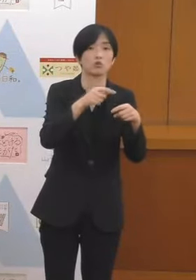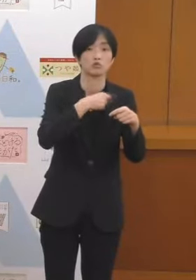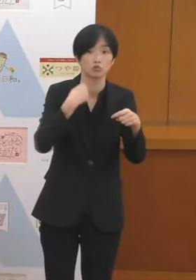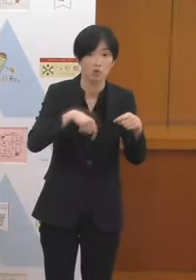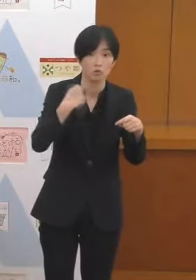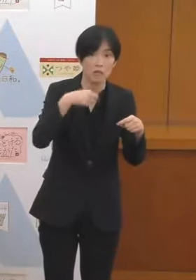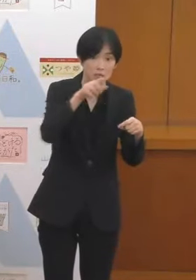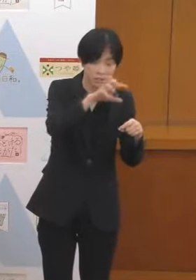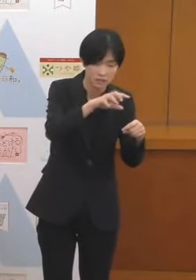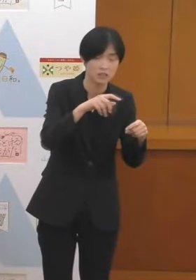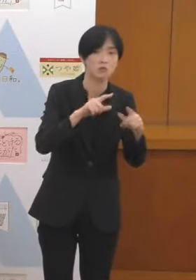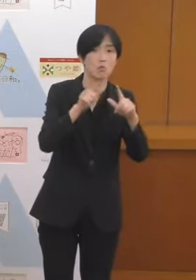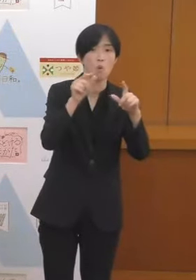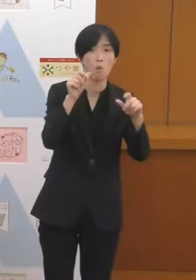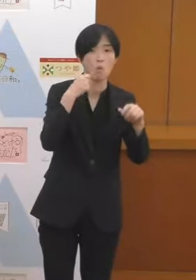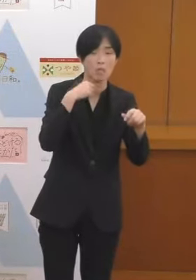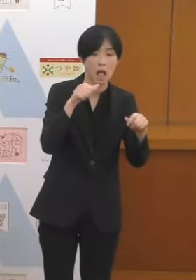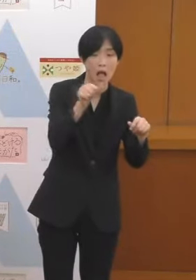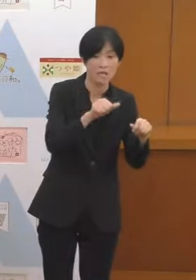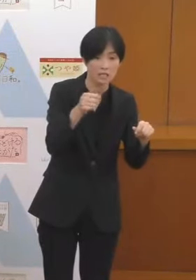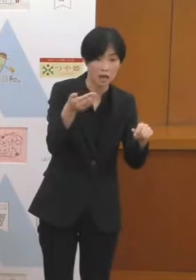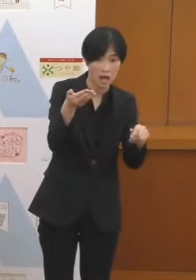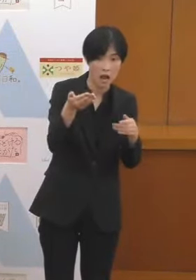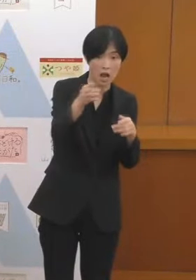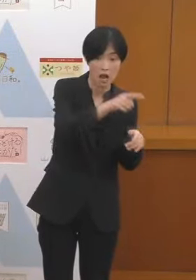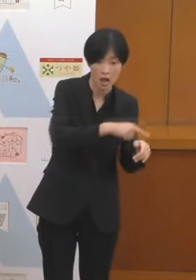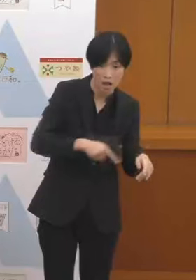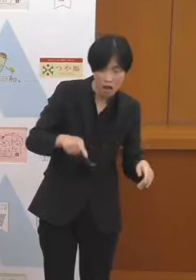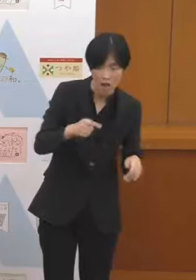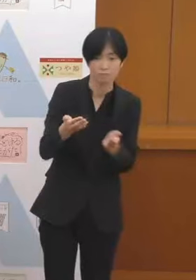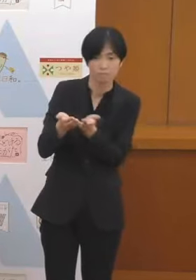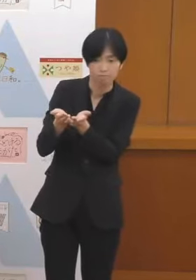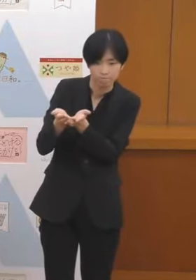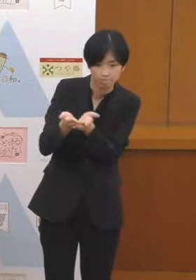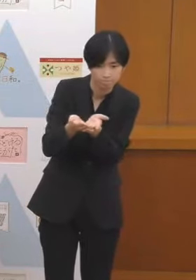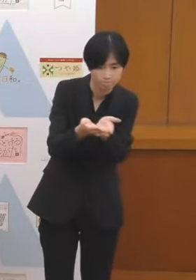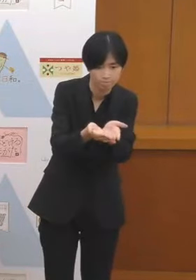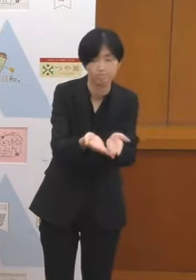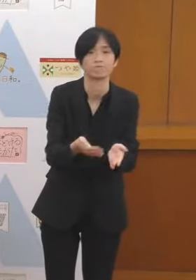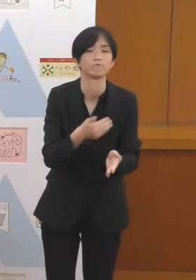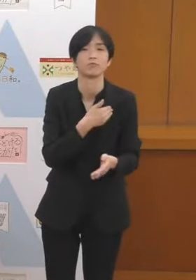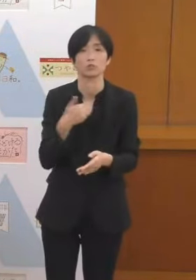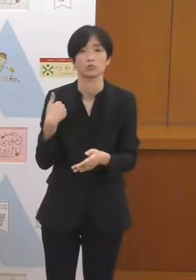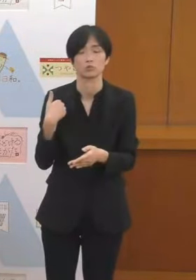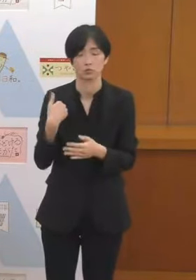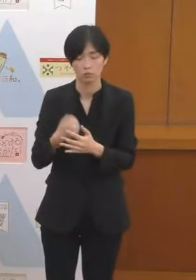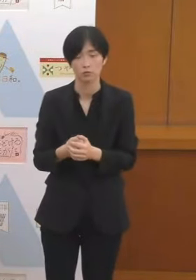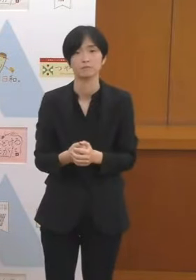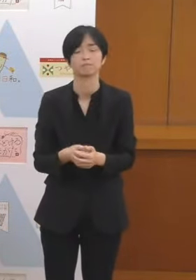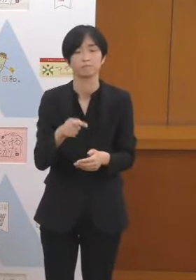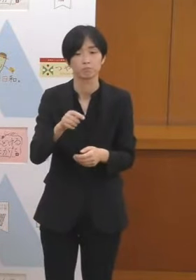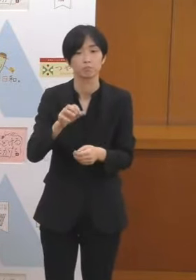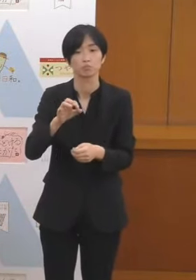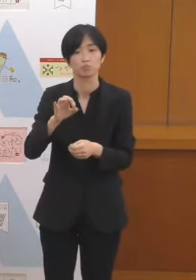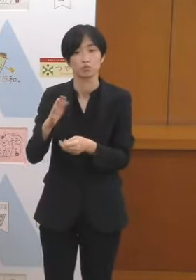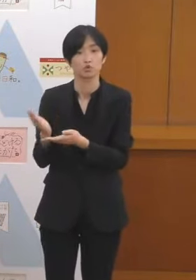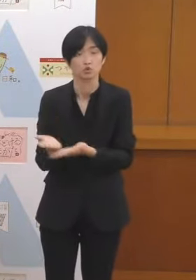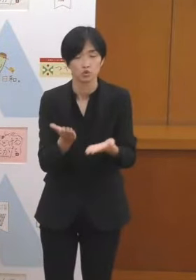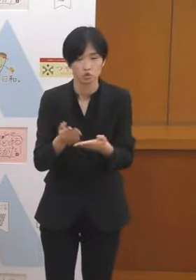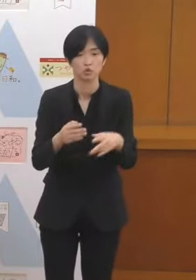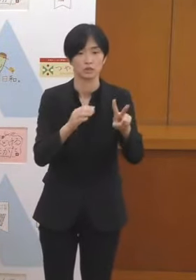アジアなどへの輸送も可能となりますえこのたの路解説は物流の